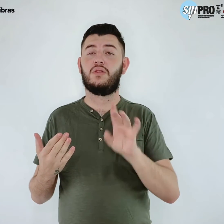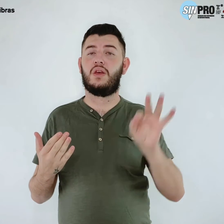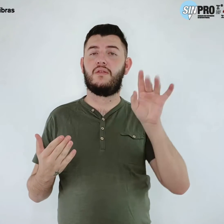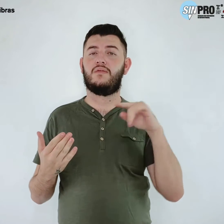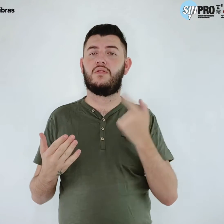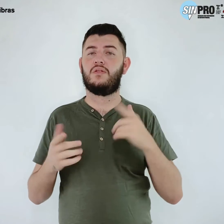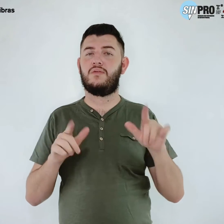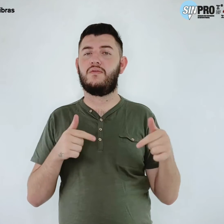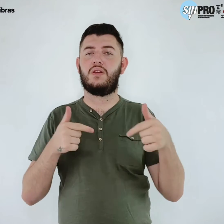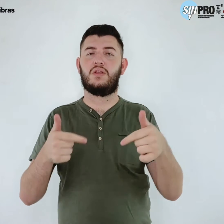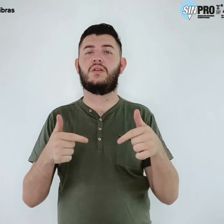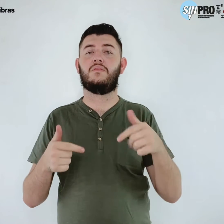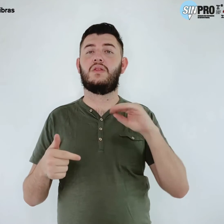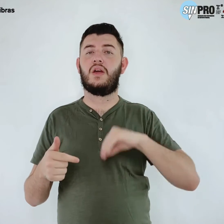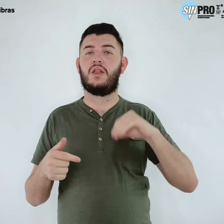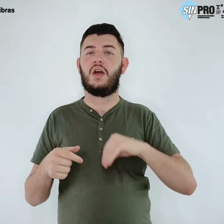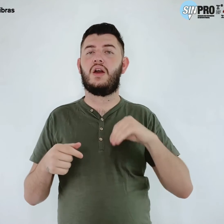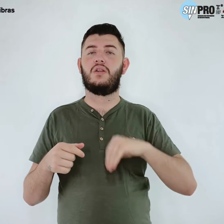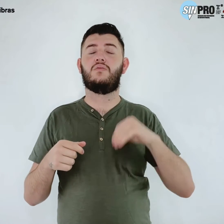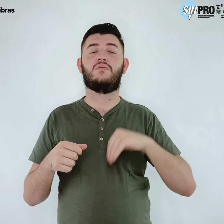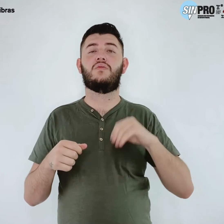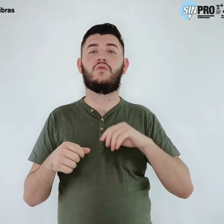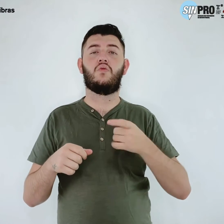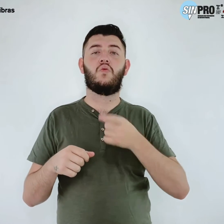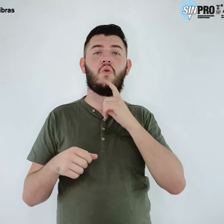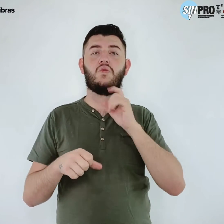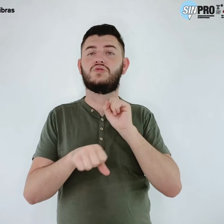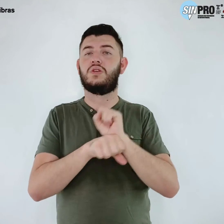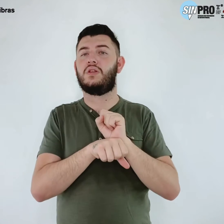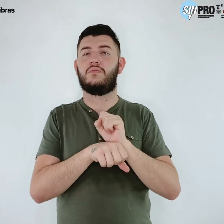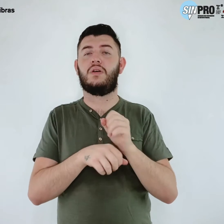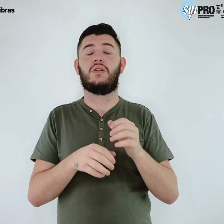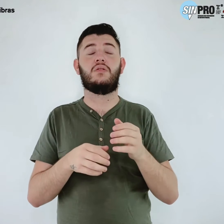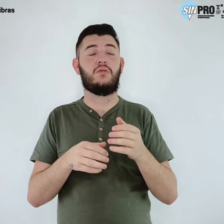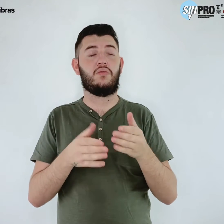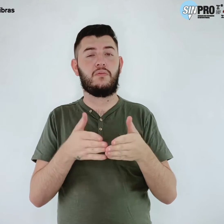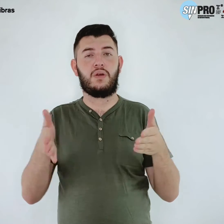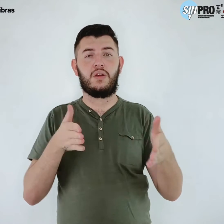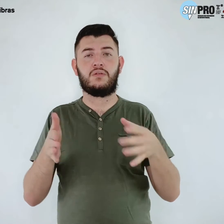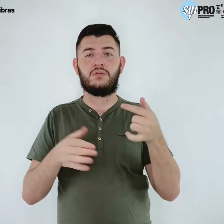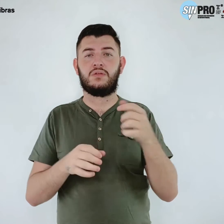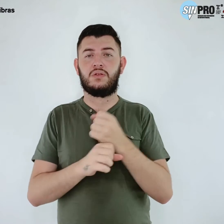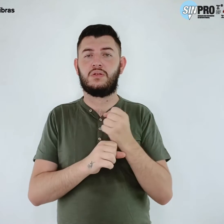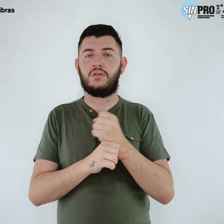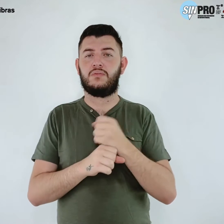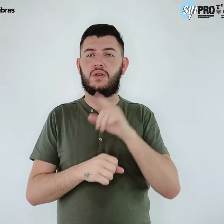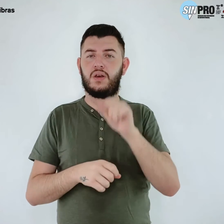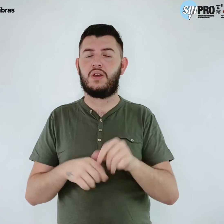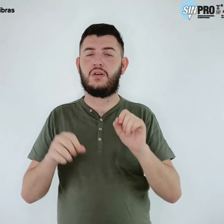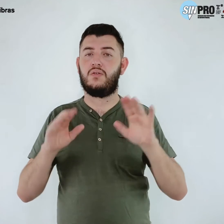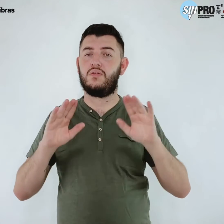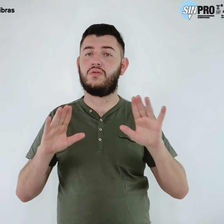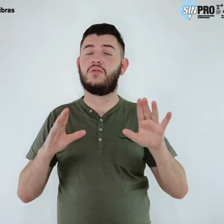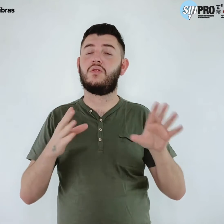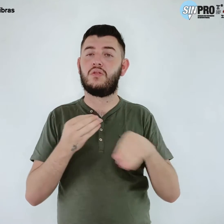um congelamento salarial há 7 anos. Toda essa dura realidade, somada à carestia dos